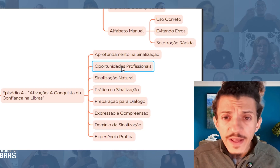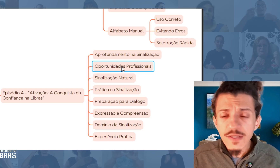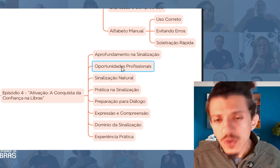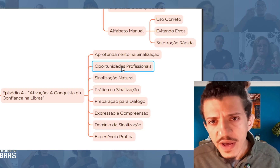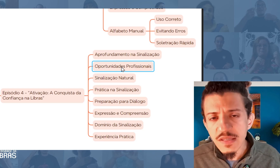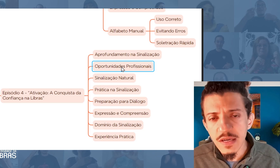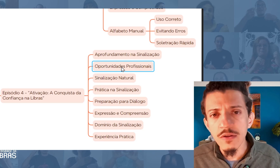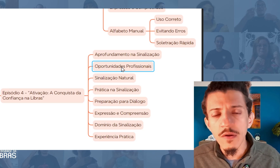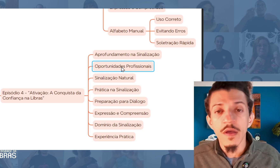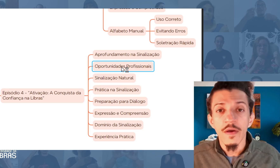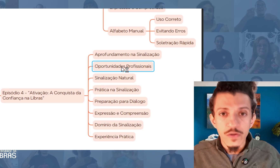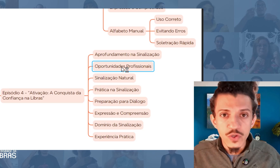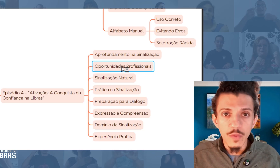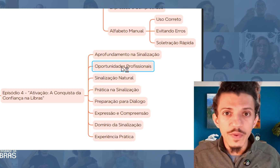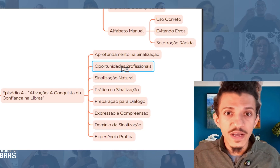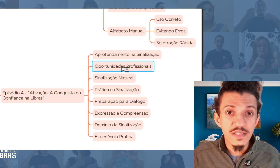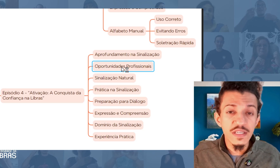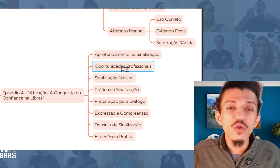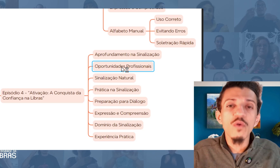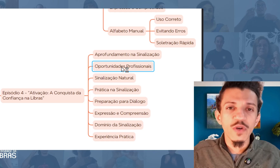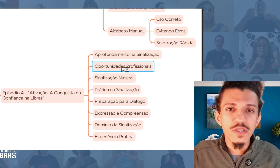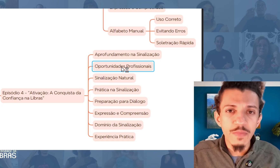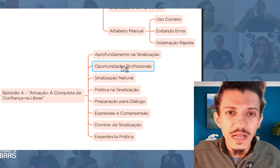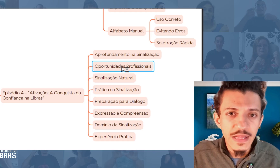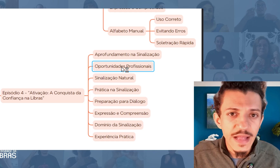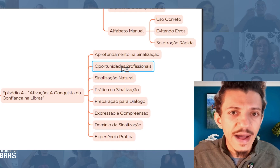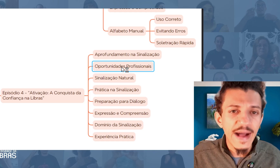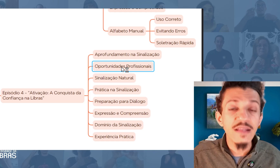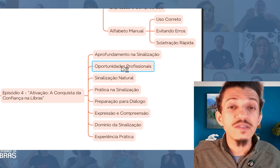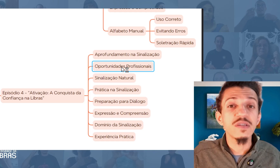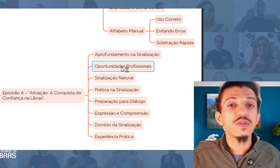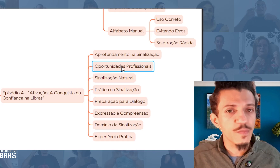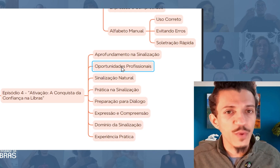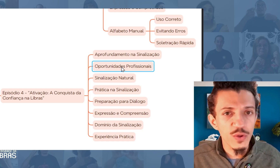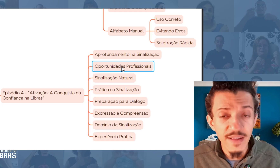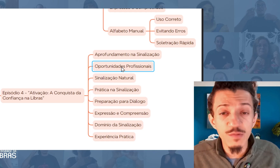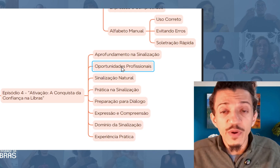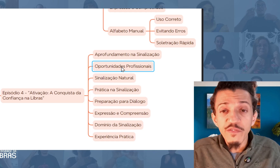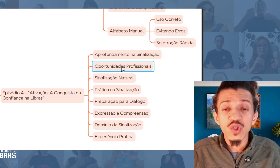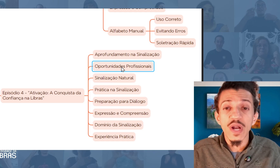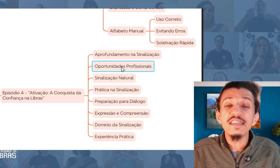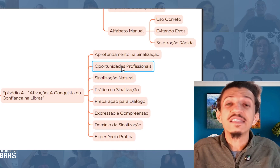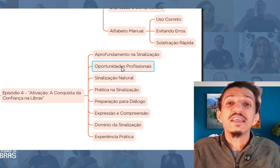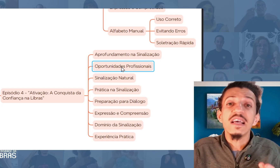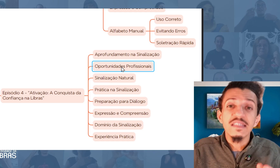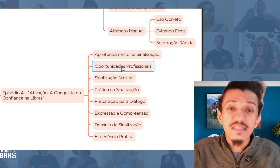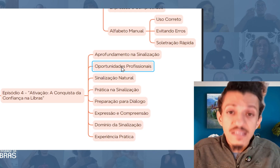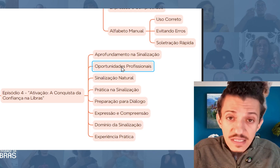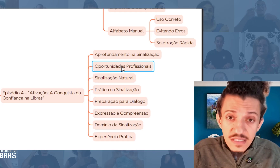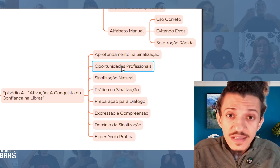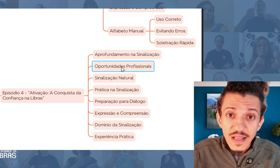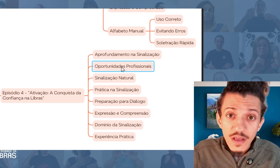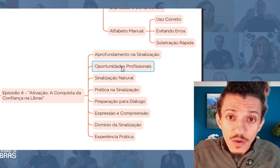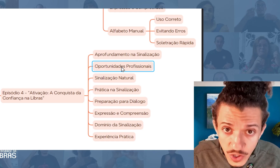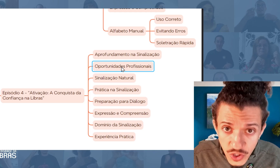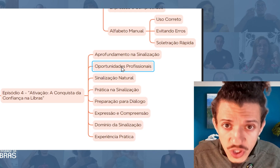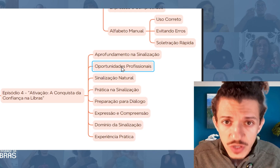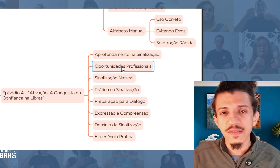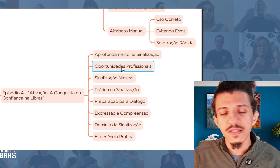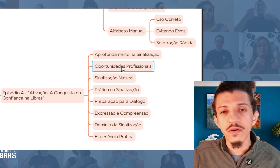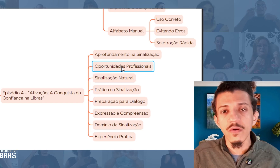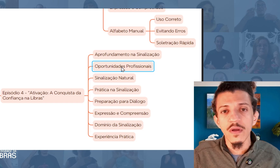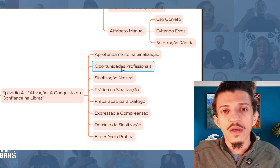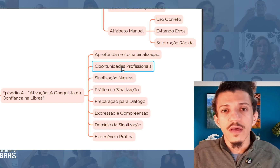só conversando sobre as inúmeras possibilidades e novas oportunidades profissionais que existem hoje no